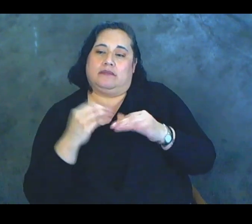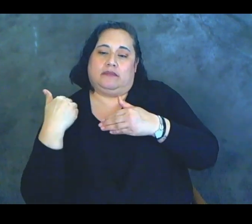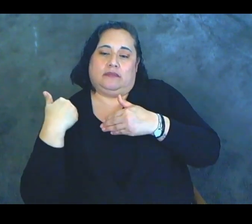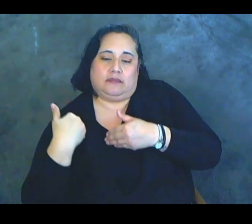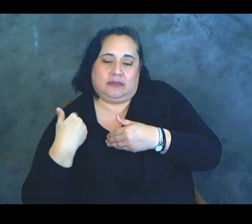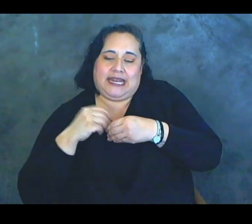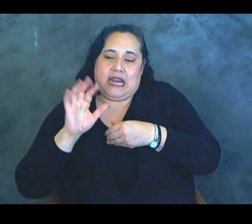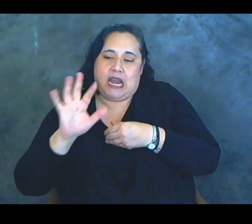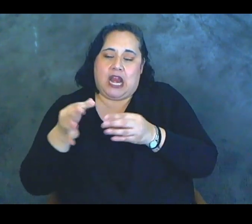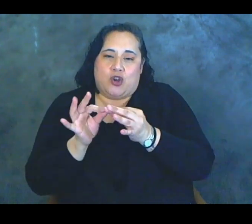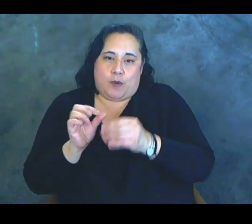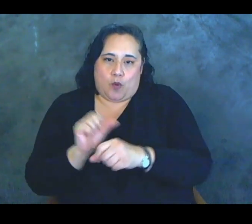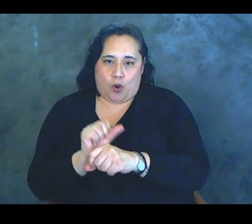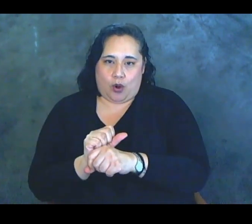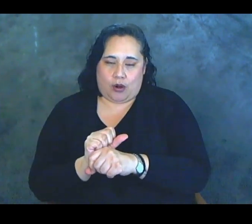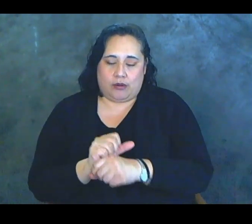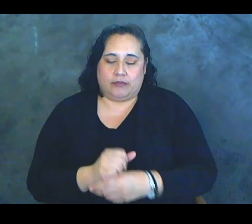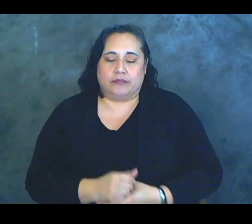interpretación.